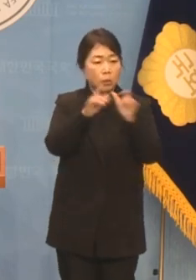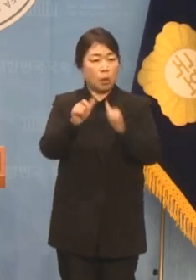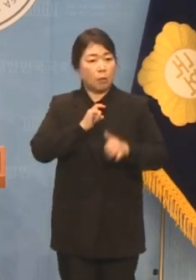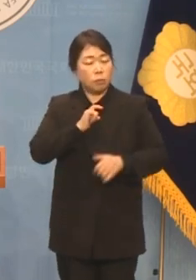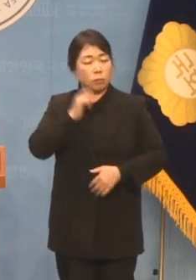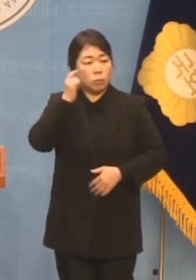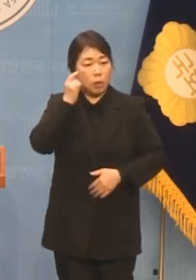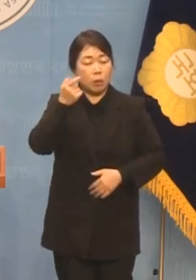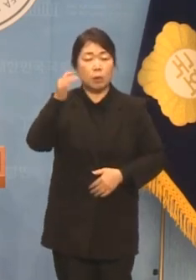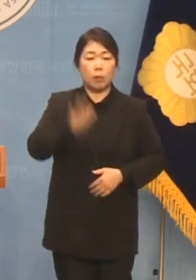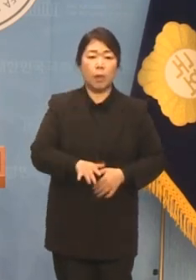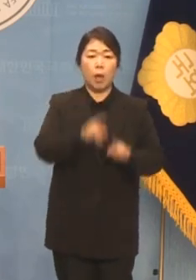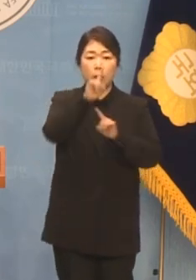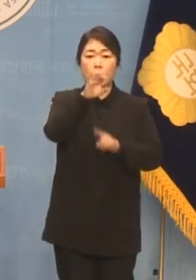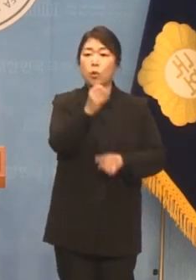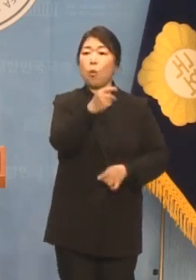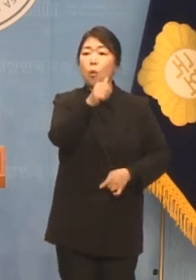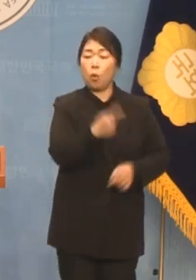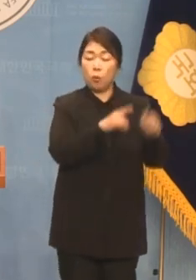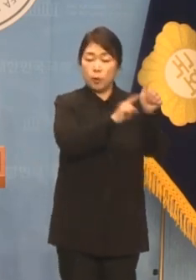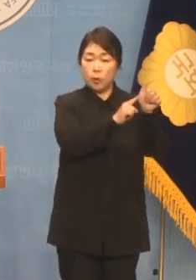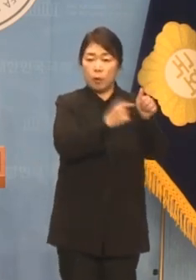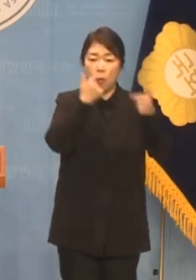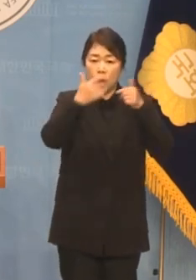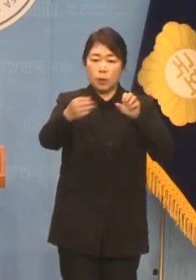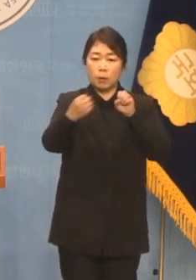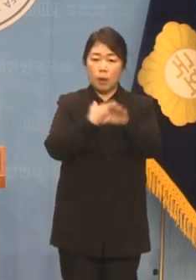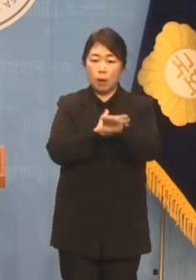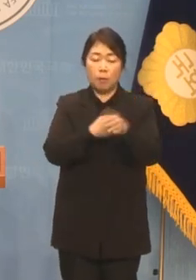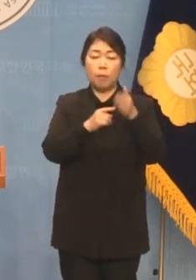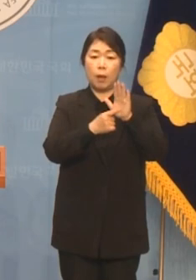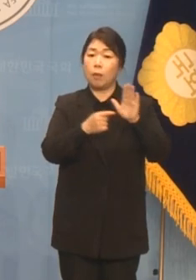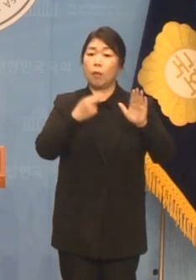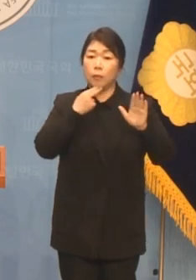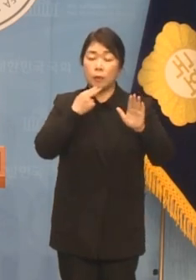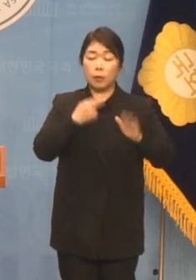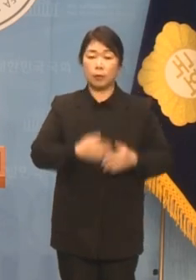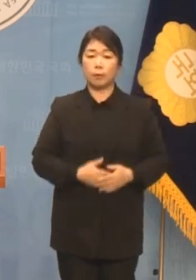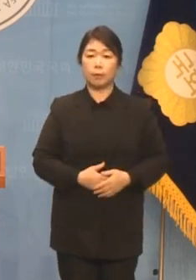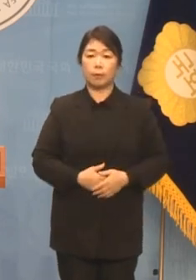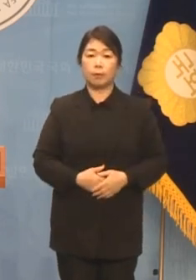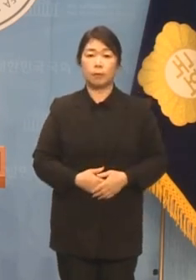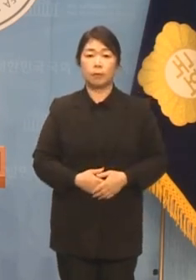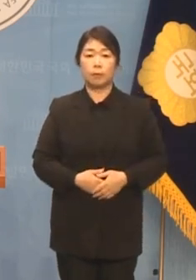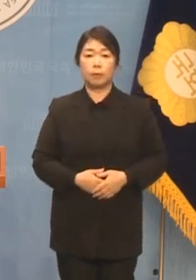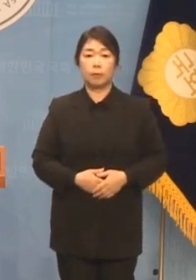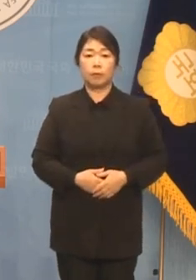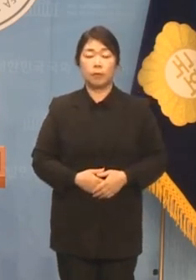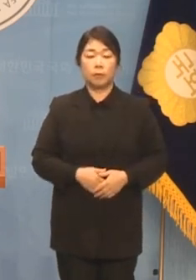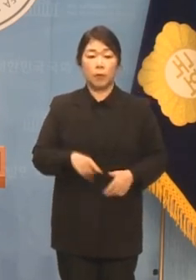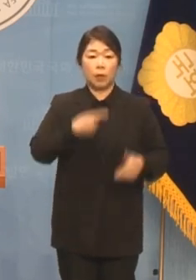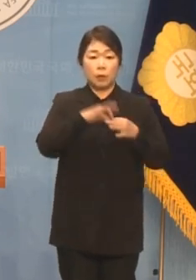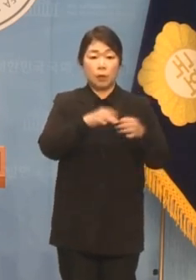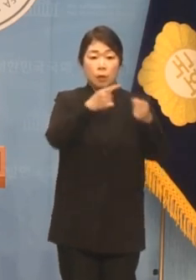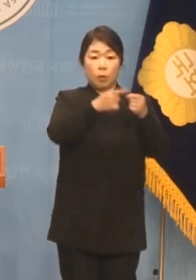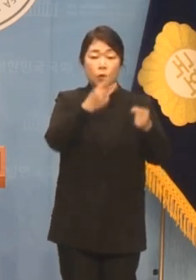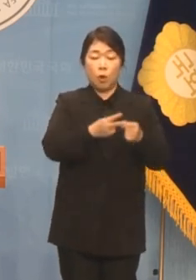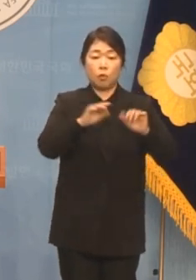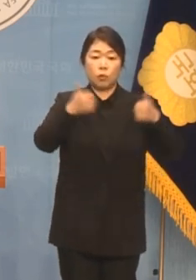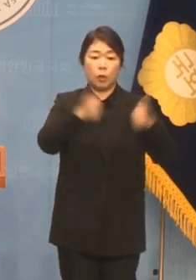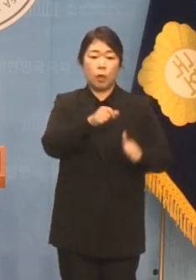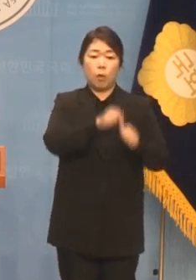불구하고 이용호 후보측은 명확한 해답을 내놓고 잊지 못하고 있다 자신을 두 번이나 국회원